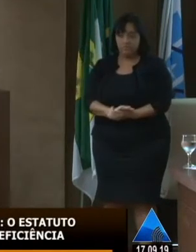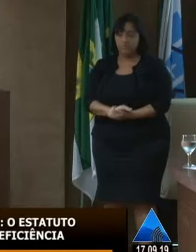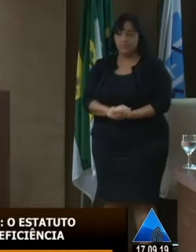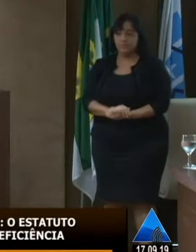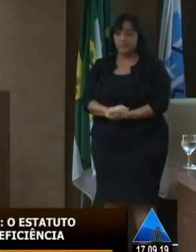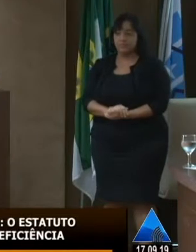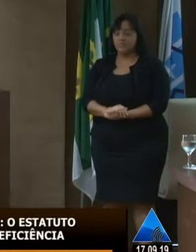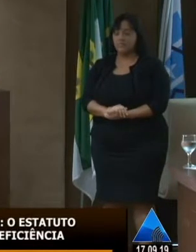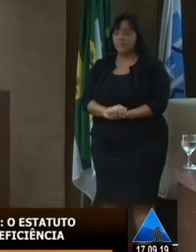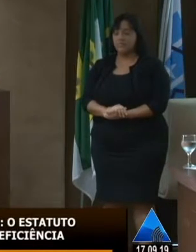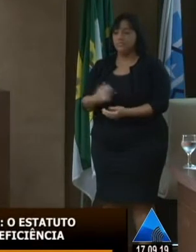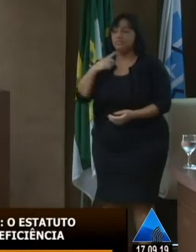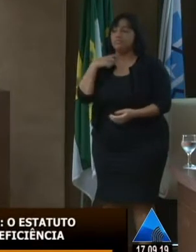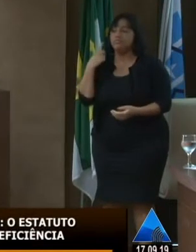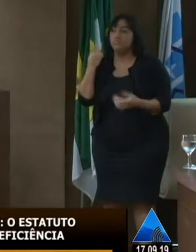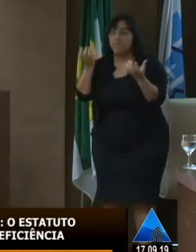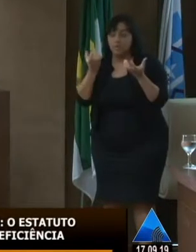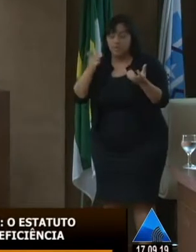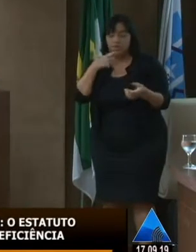Então, o que eu quero dizer é que nós estamos